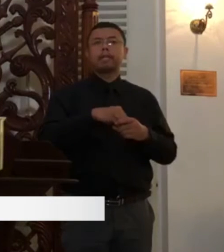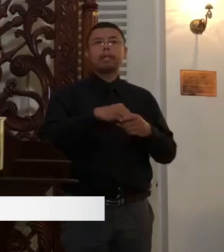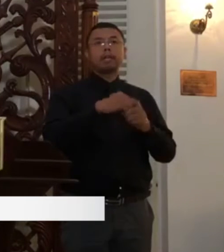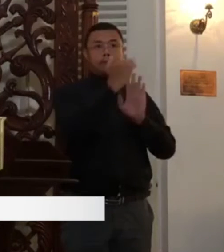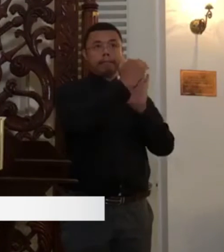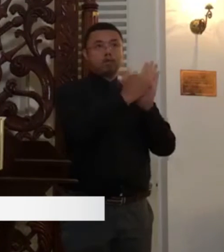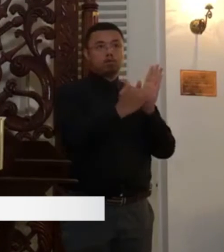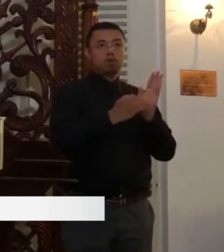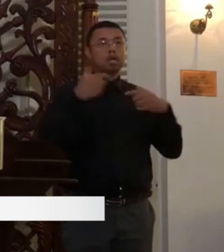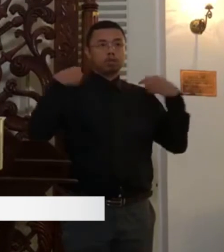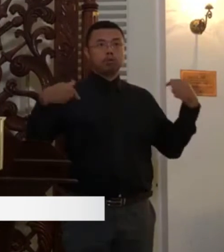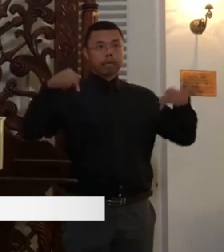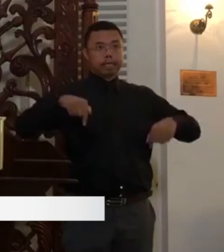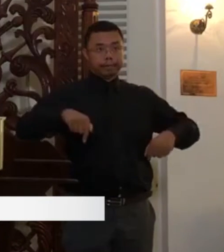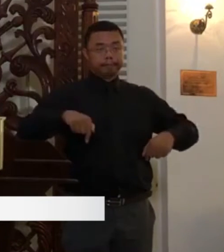peraturan gubernur ini